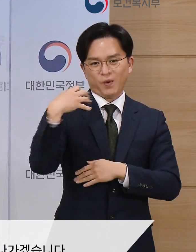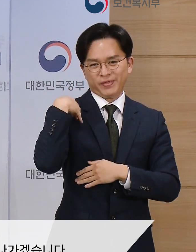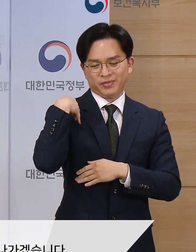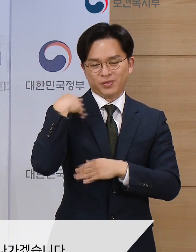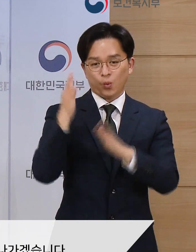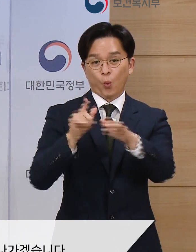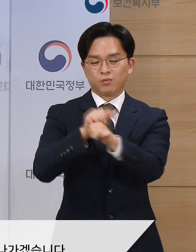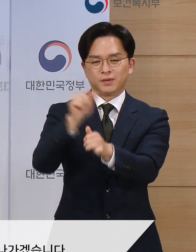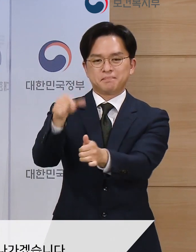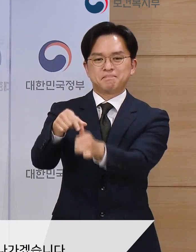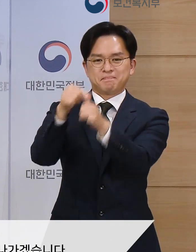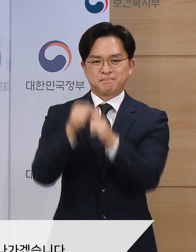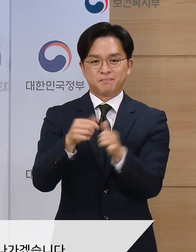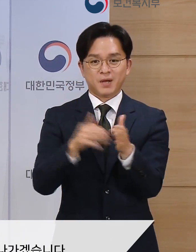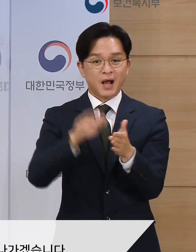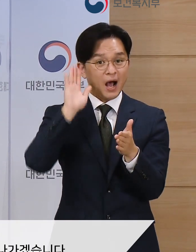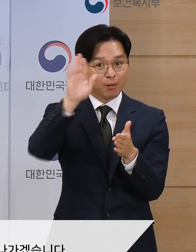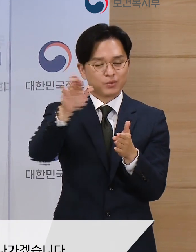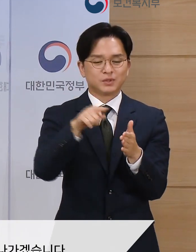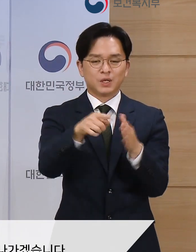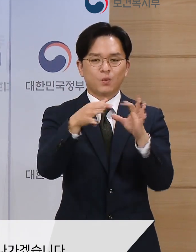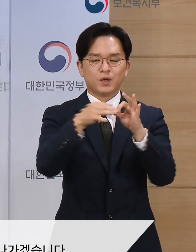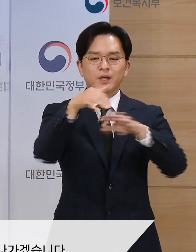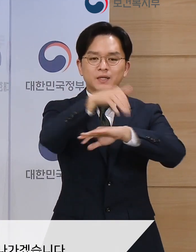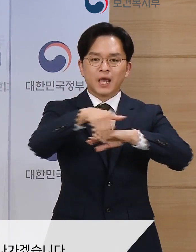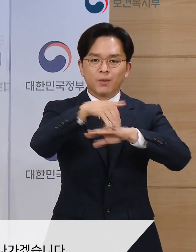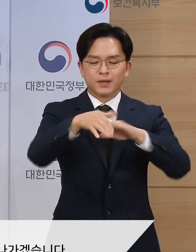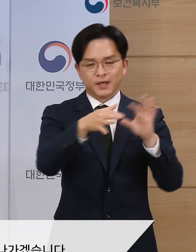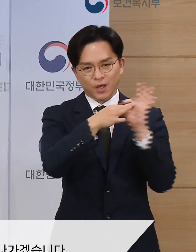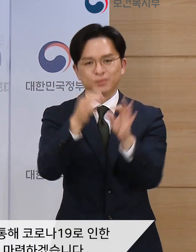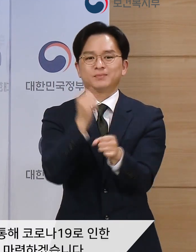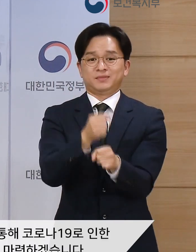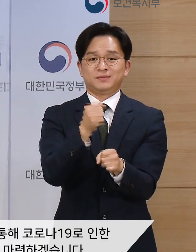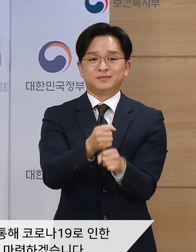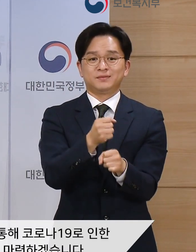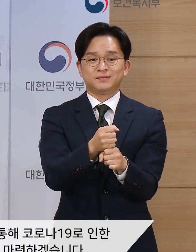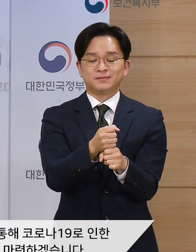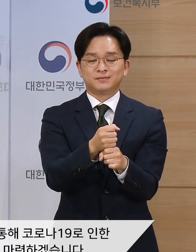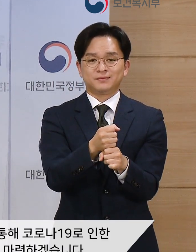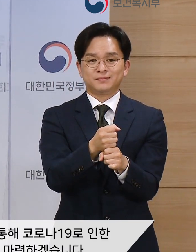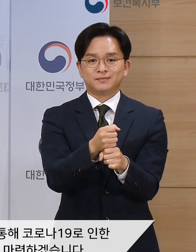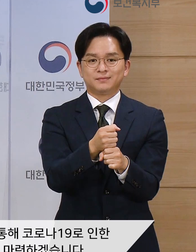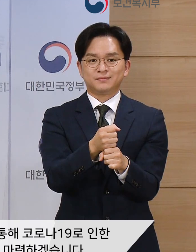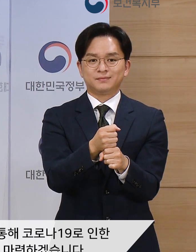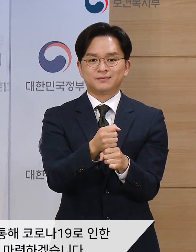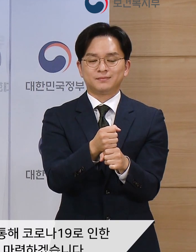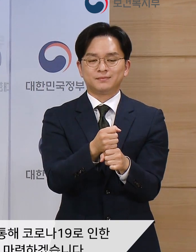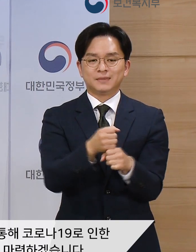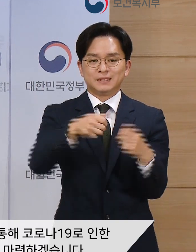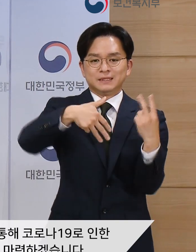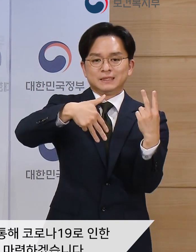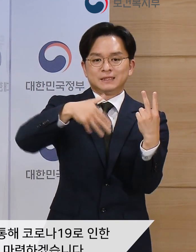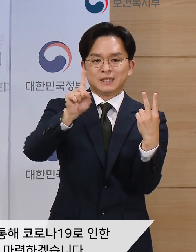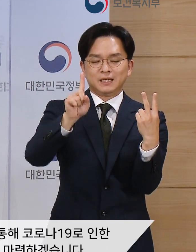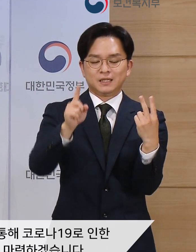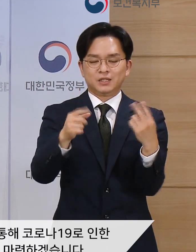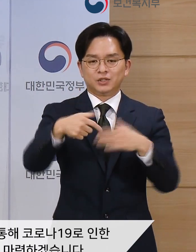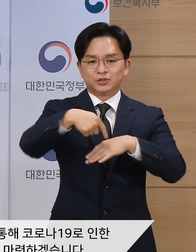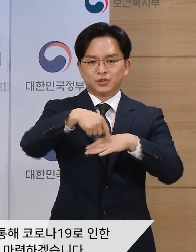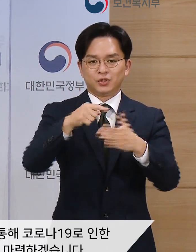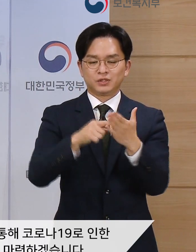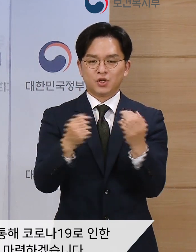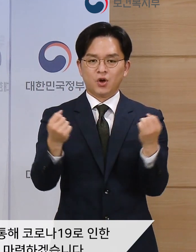분야의 역량과 정책을 계속 강화해 나가겠습니다. 또한 현재 수립 중인